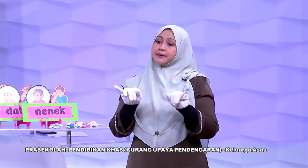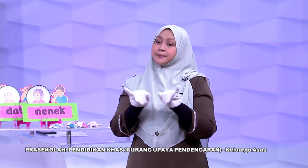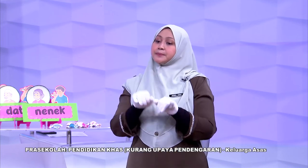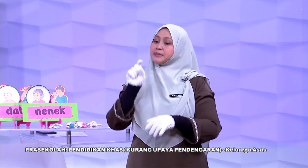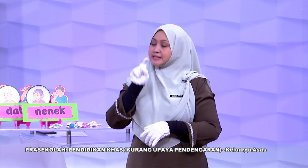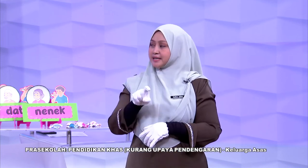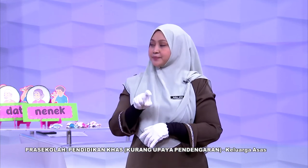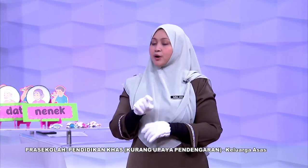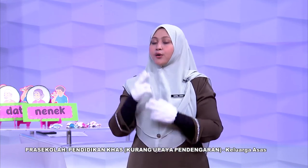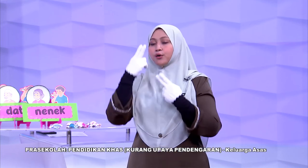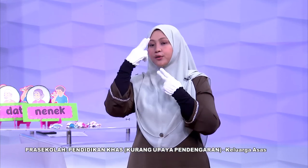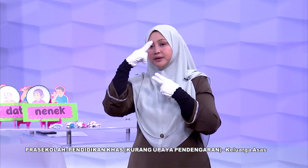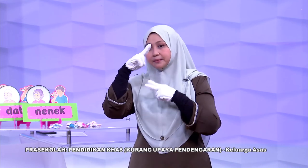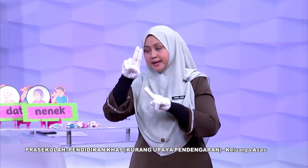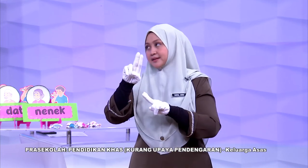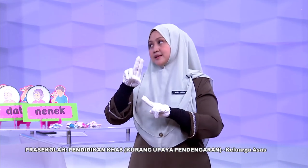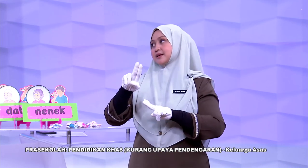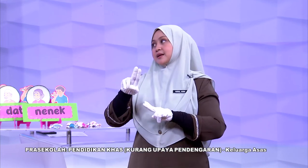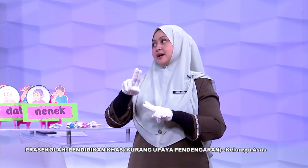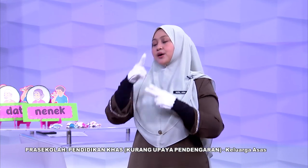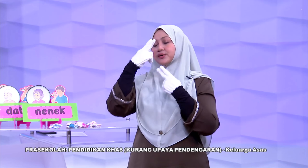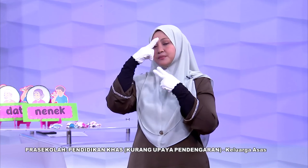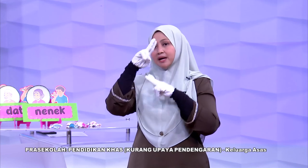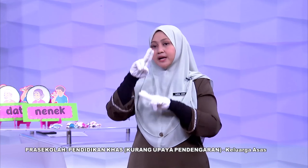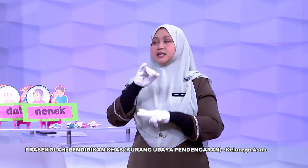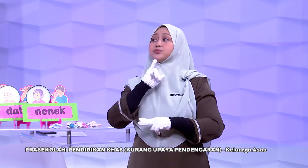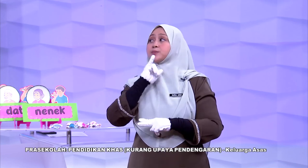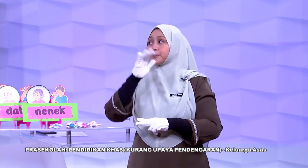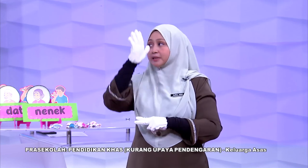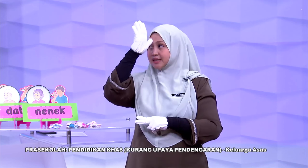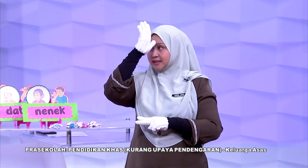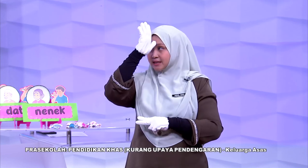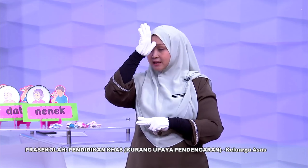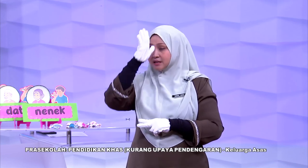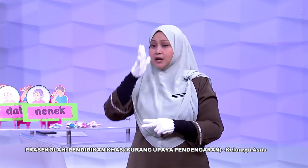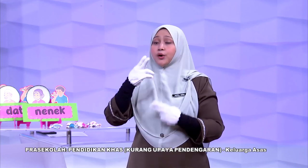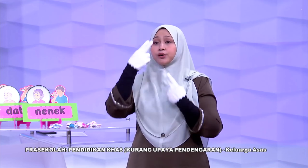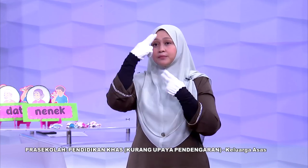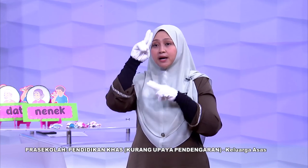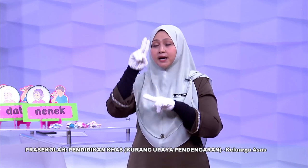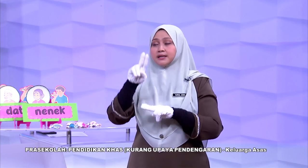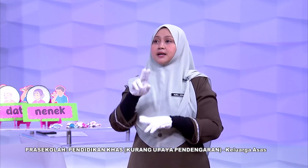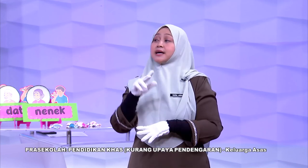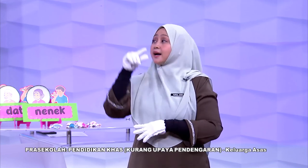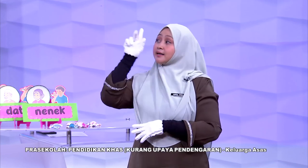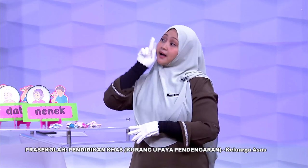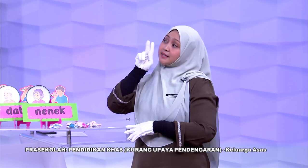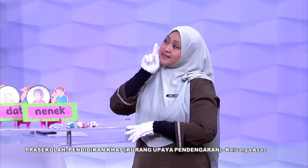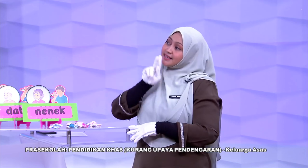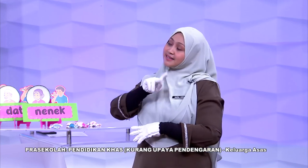mesti format-format ibu bapak kita hormat AKK kita